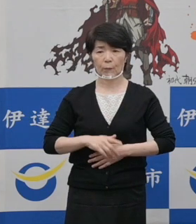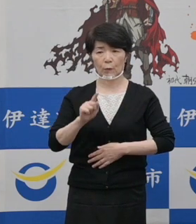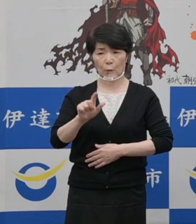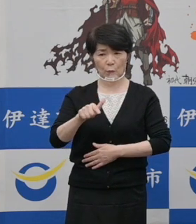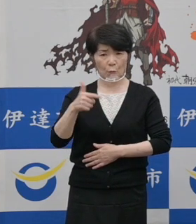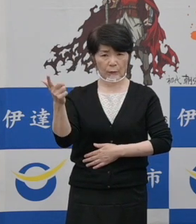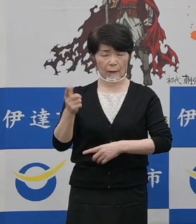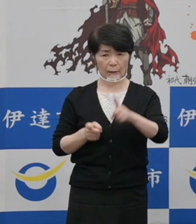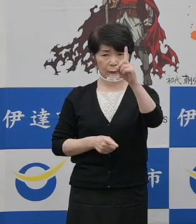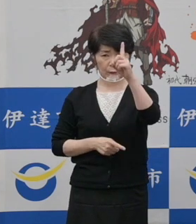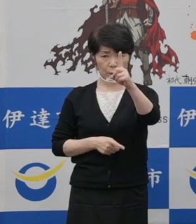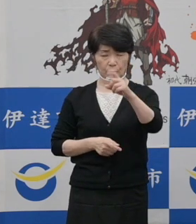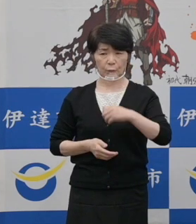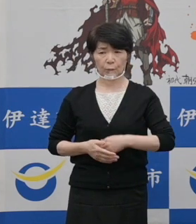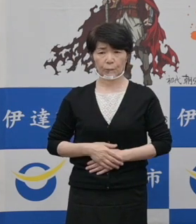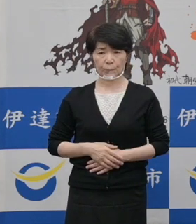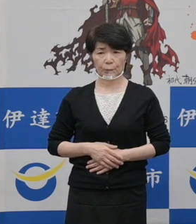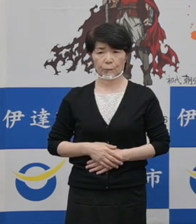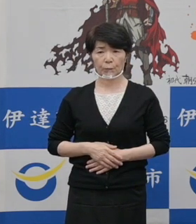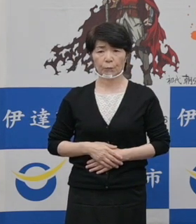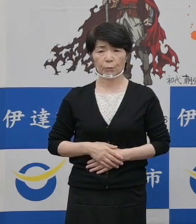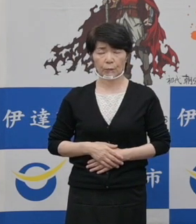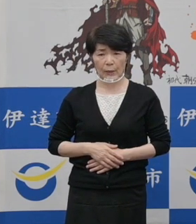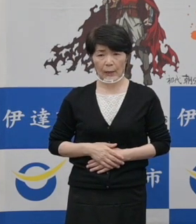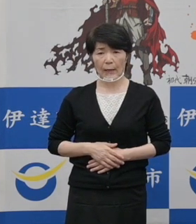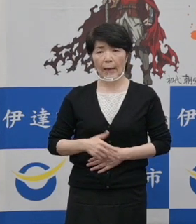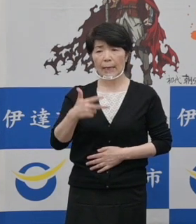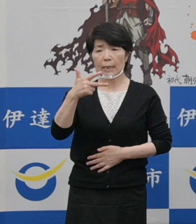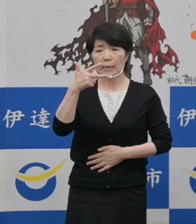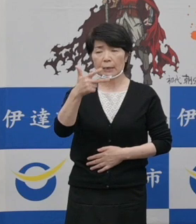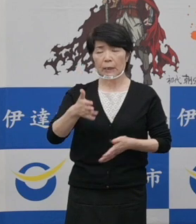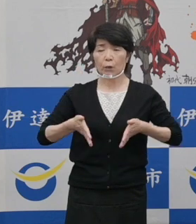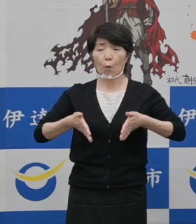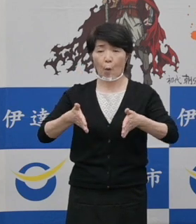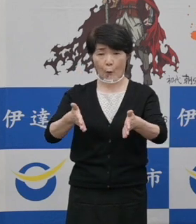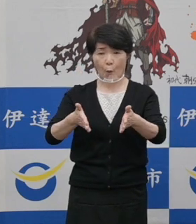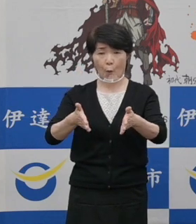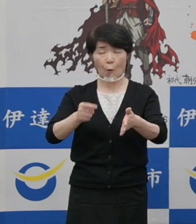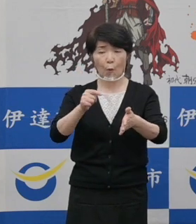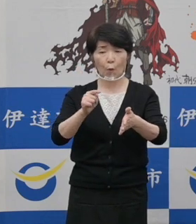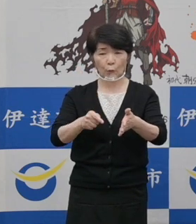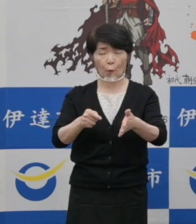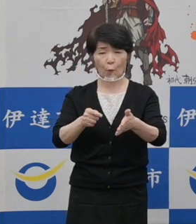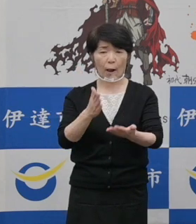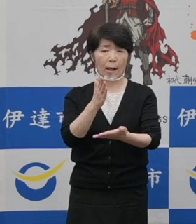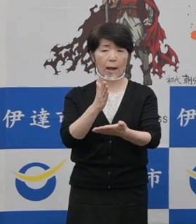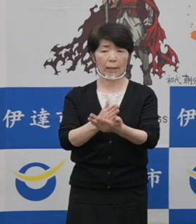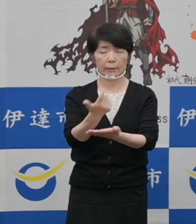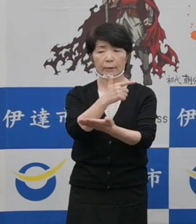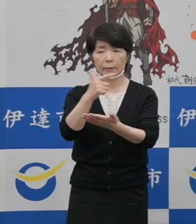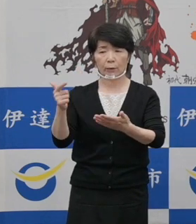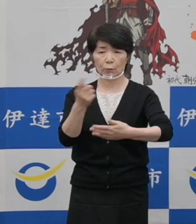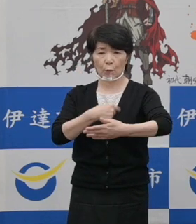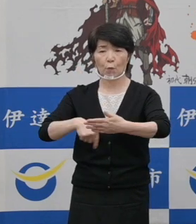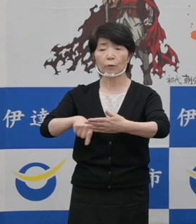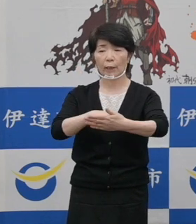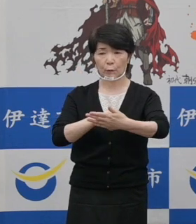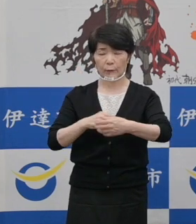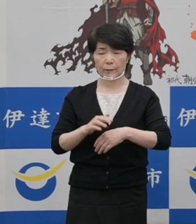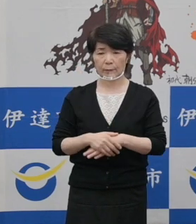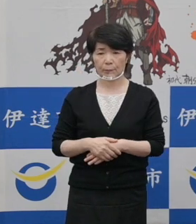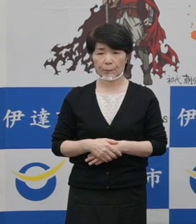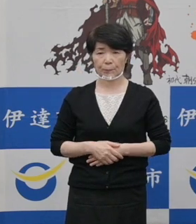件につきましては指導の廃止変更の案件でございます。そ